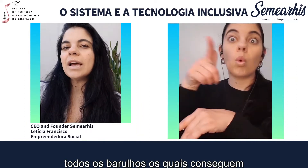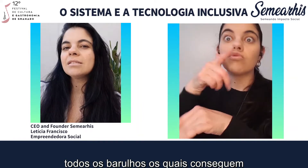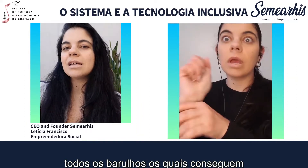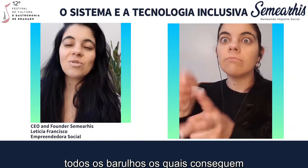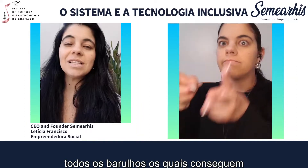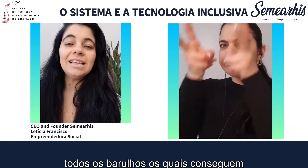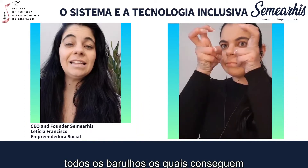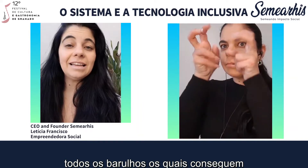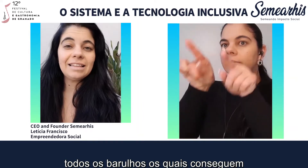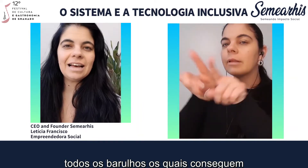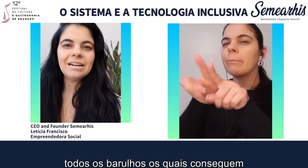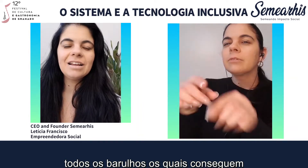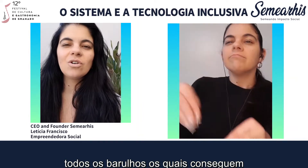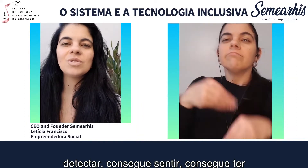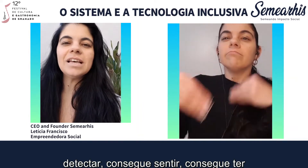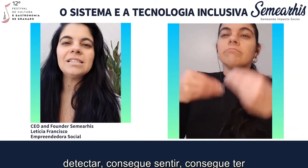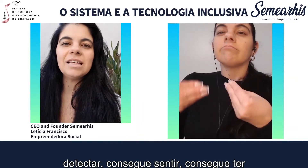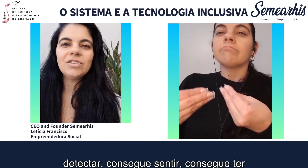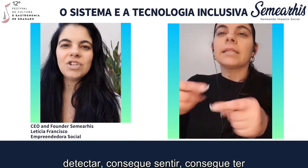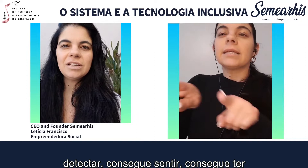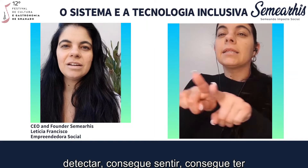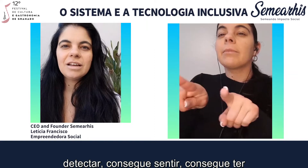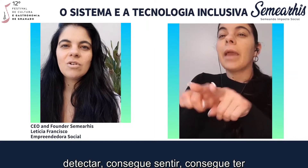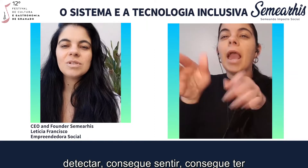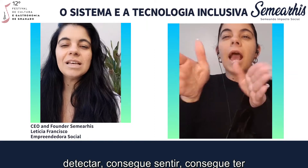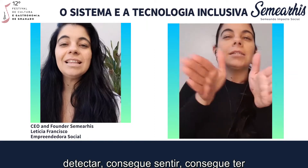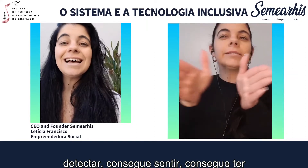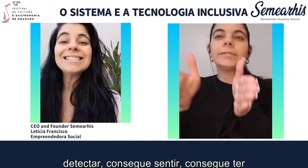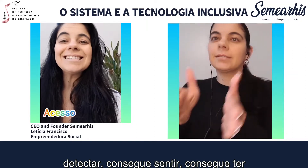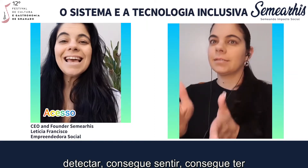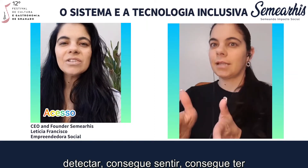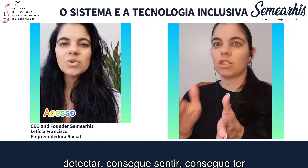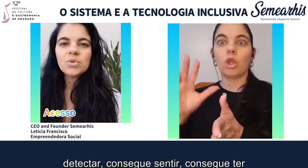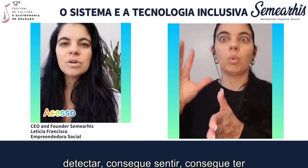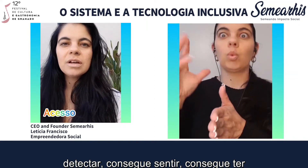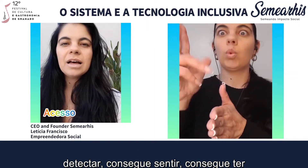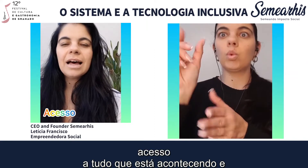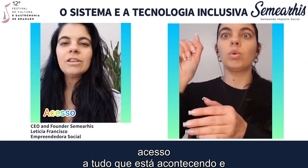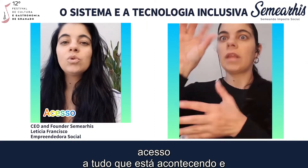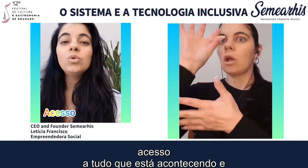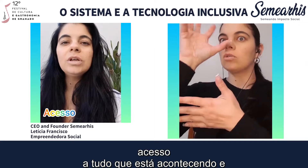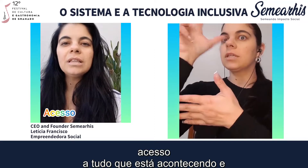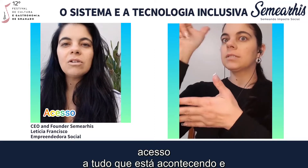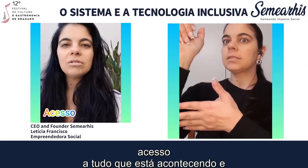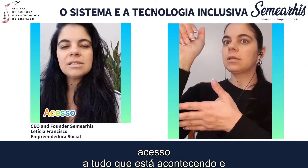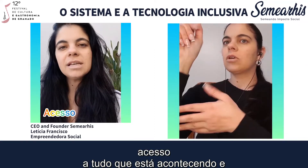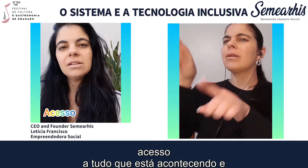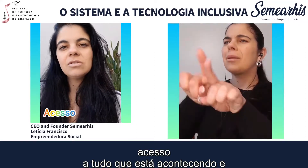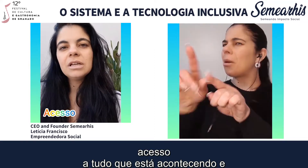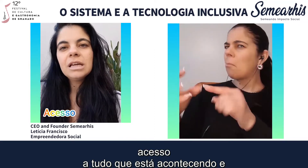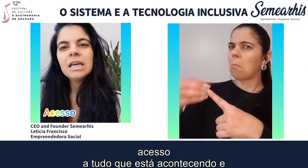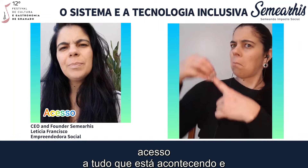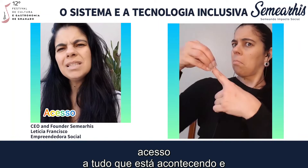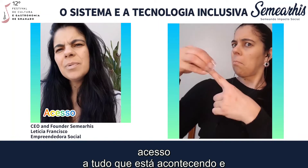os quais consegue detectar, consegue sentir, consegue ter acesso a tudo que está